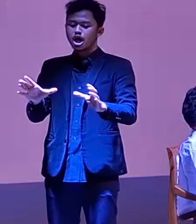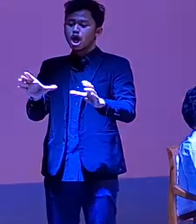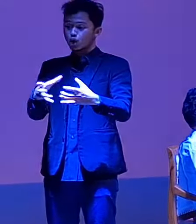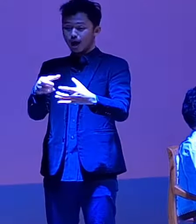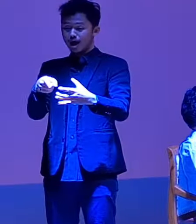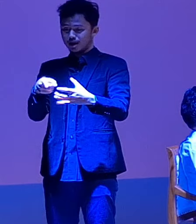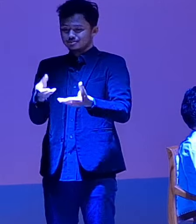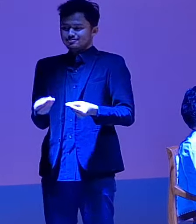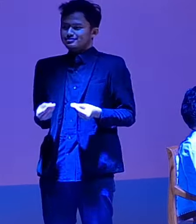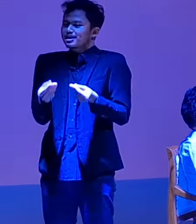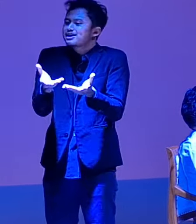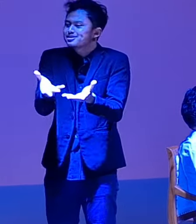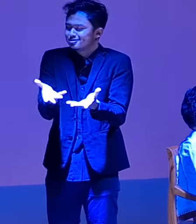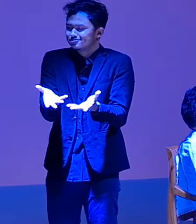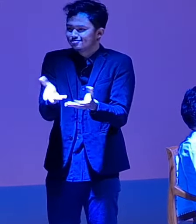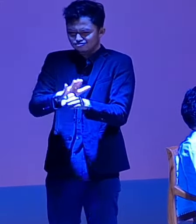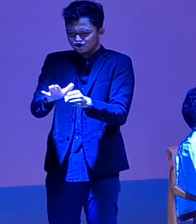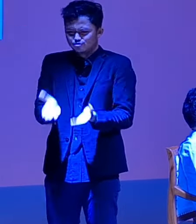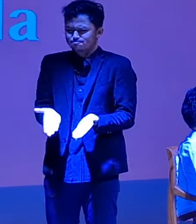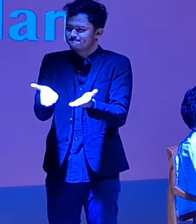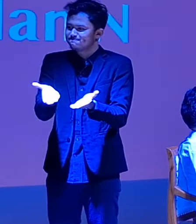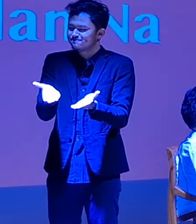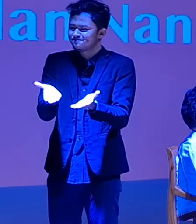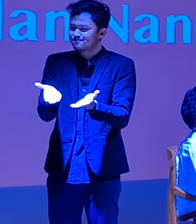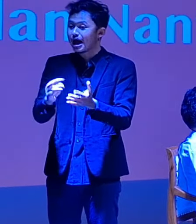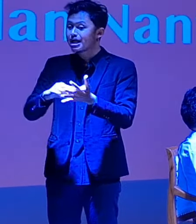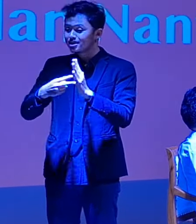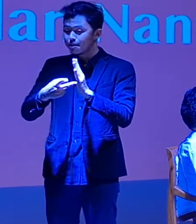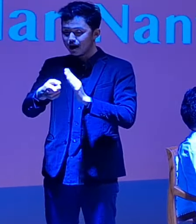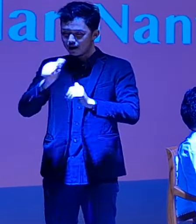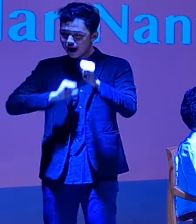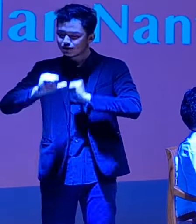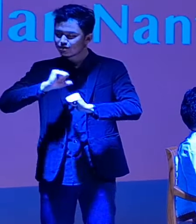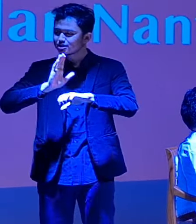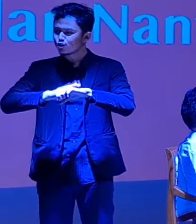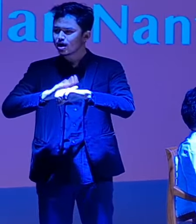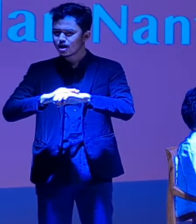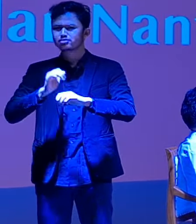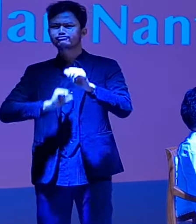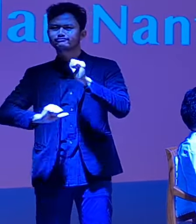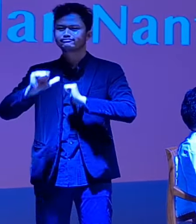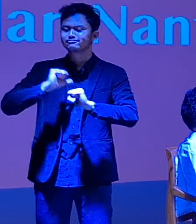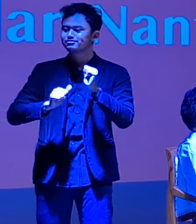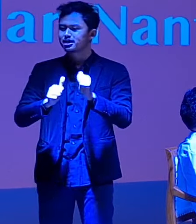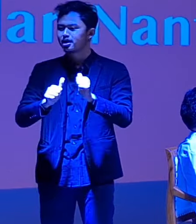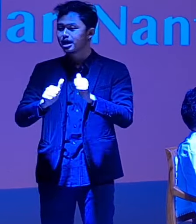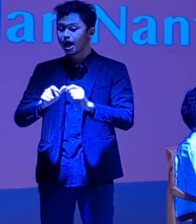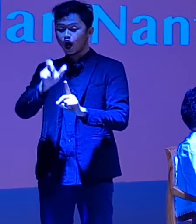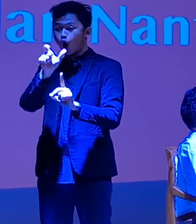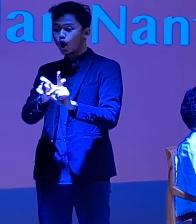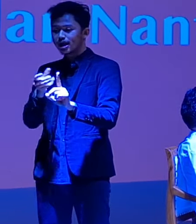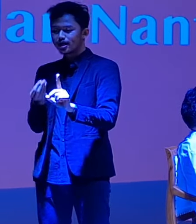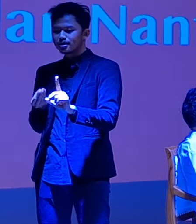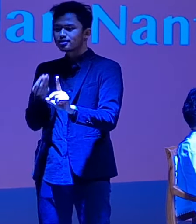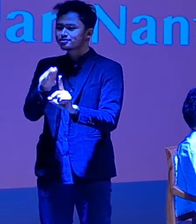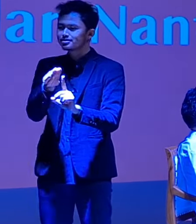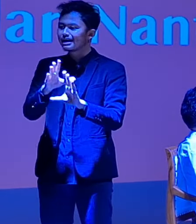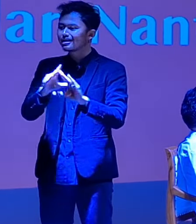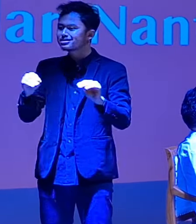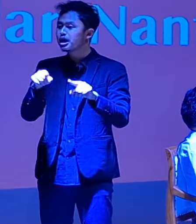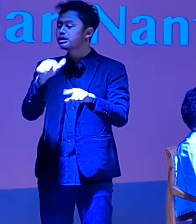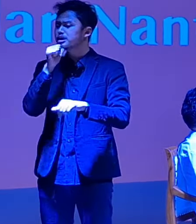cukup sehingga aktivitas kebudayaan itu jalan, dan orang-orang yang bertugas di dalamnya adalah orang yang paham